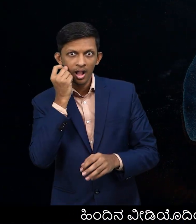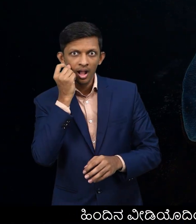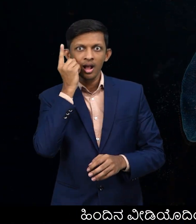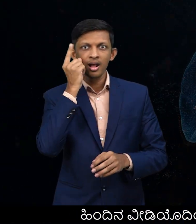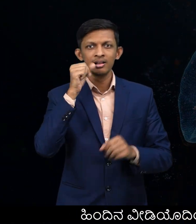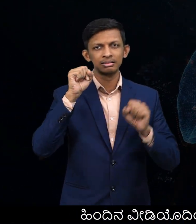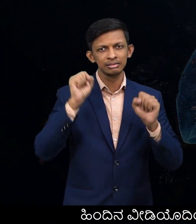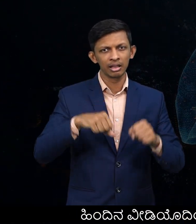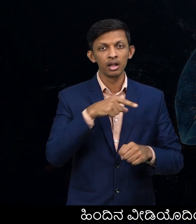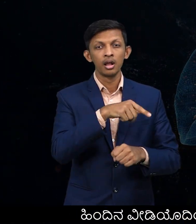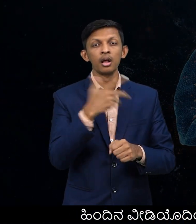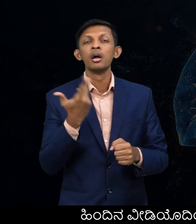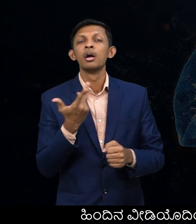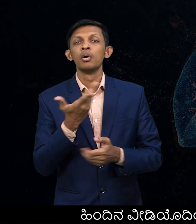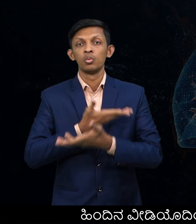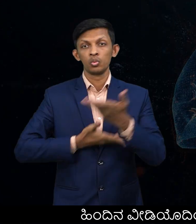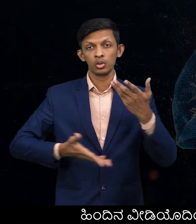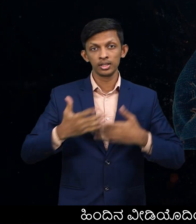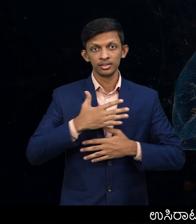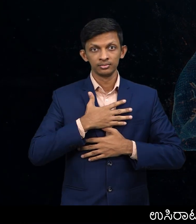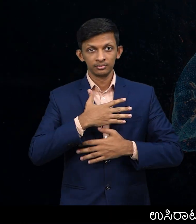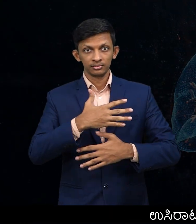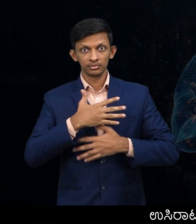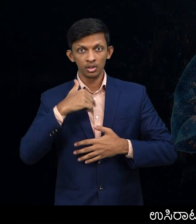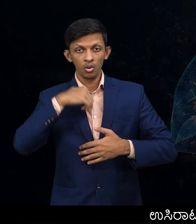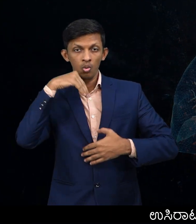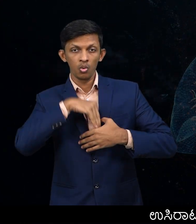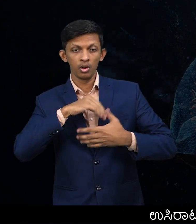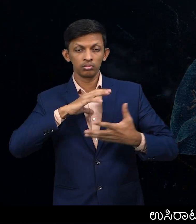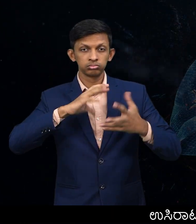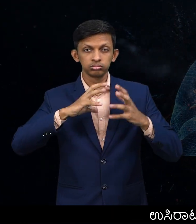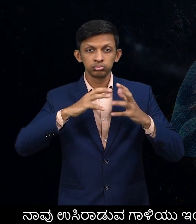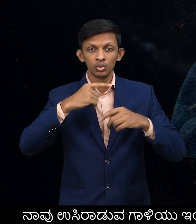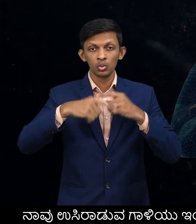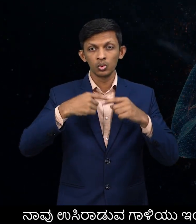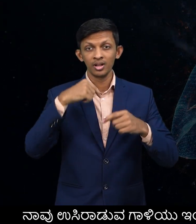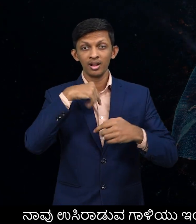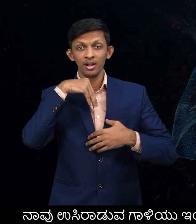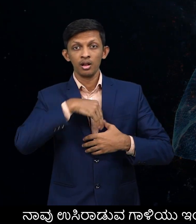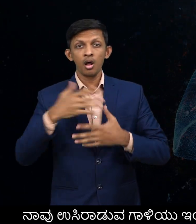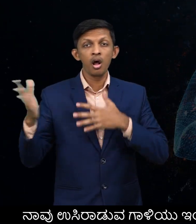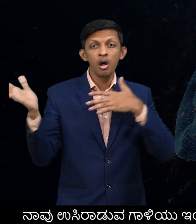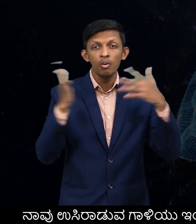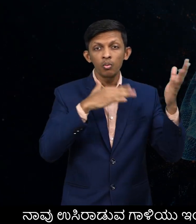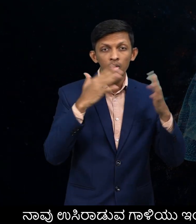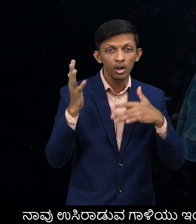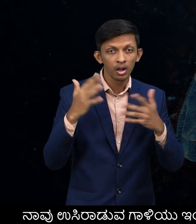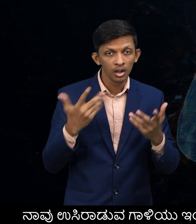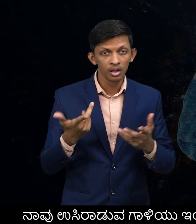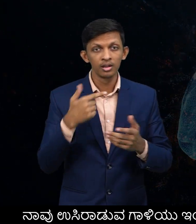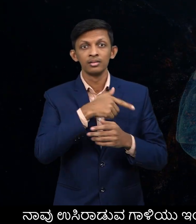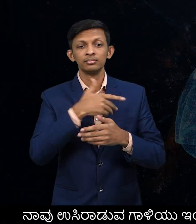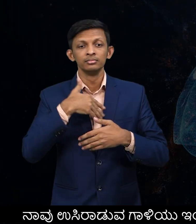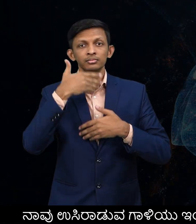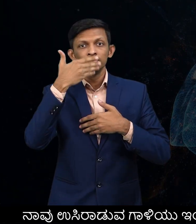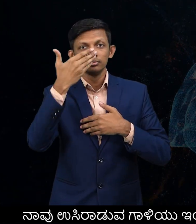ವಿಡಿಯೋದಿಂದ ನಾವು ಉಸಿರಾಡುವ ವಿಧಾನ, ಉಸಿರಾಟದ ಕಾರ್ಯವಿಧಾನ, ನಾವು ಉಸಿರಾಡುವ ಗಾಳಿಯು ಇಂಗಾಲದ ಡೈಆಕ್ಸೈಡ್ನಿಂದ